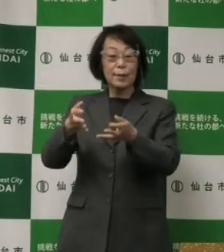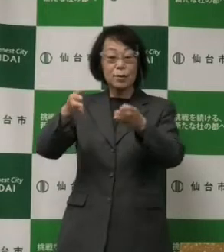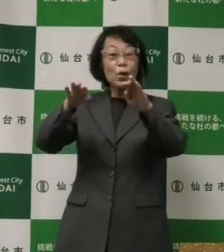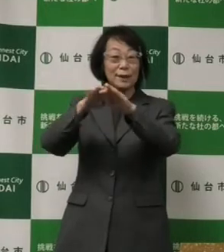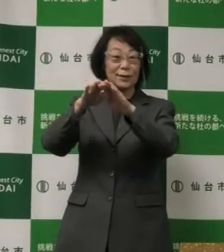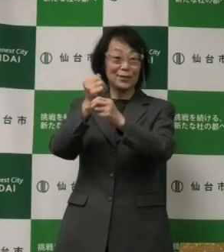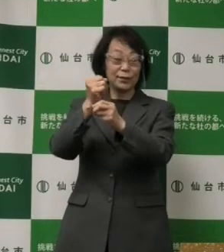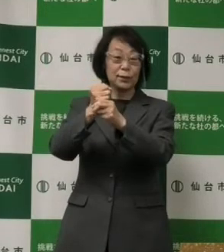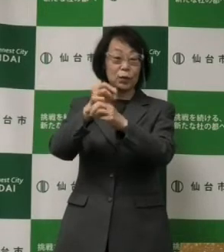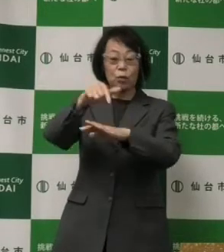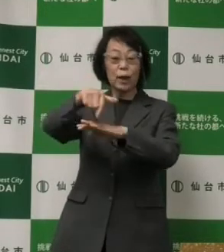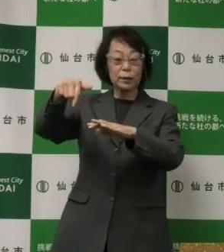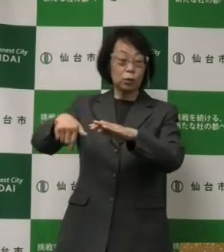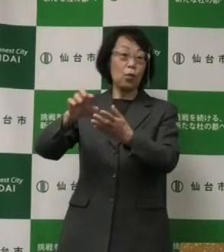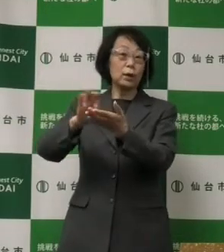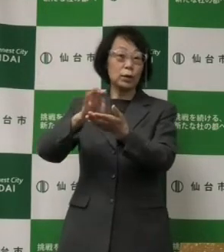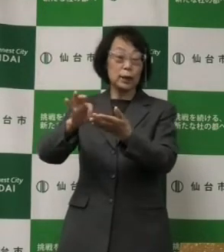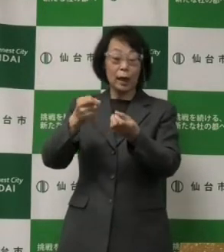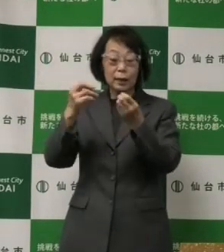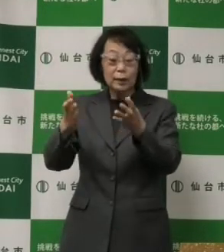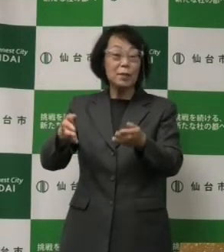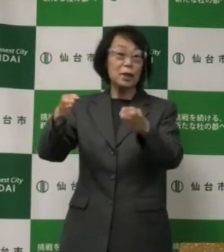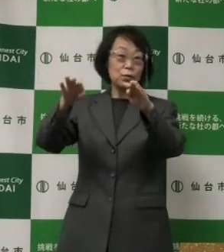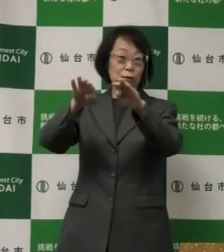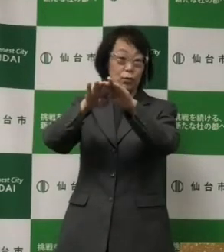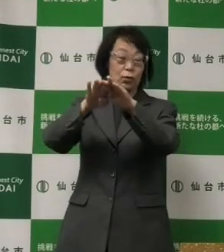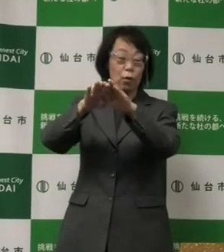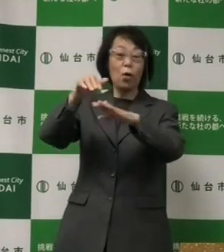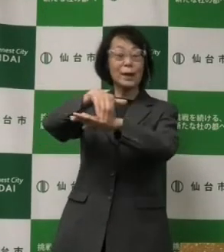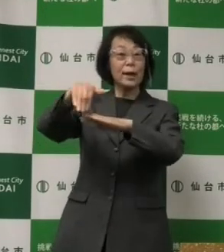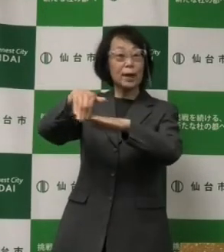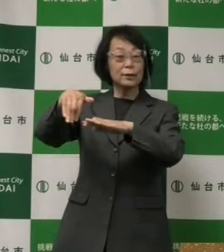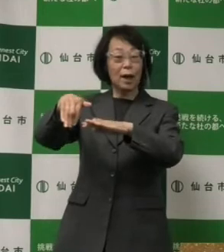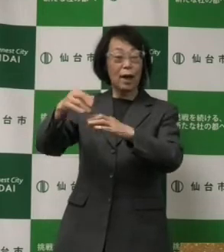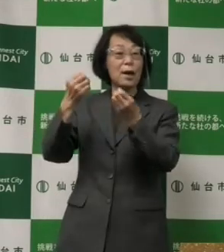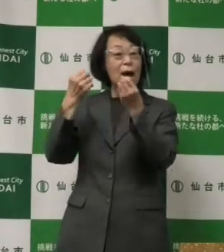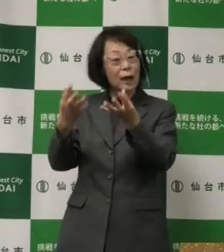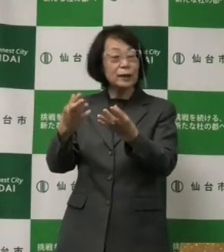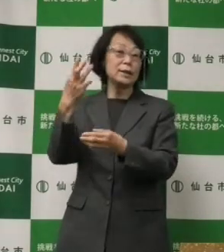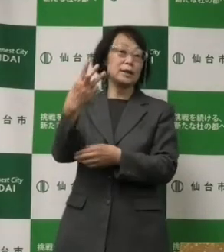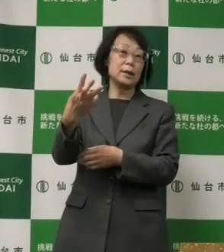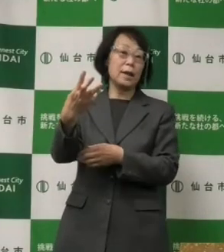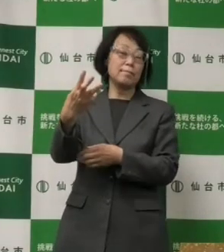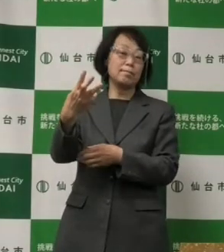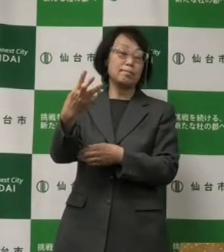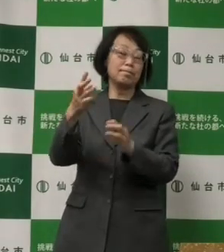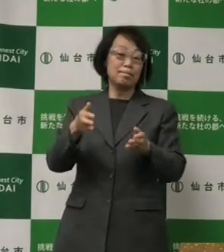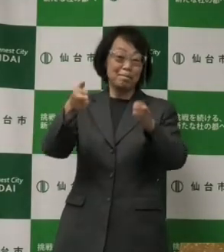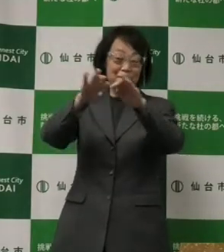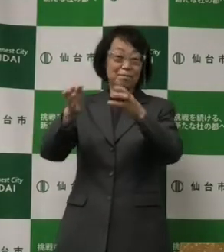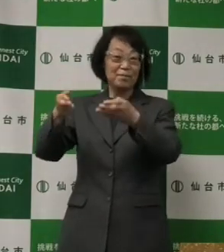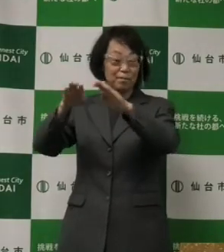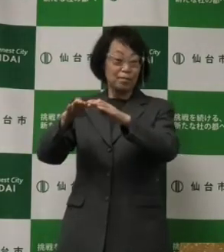策を活用した新築ビルの建築計画が新たに3件進められることになり